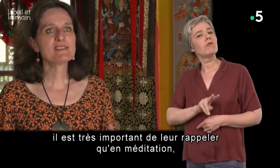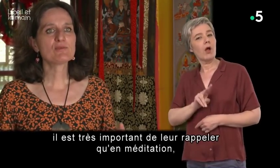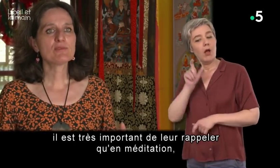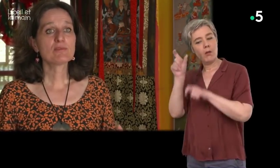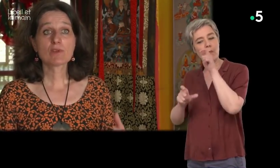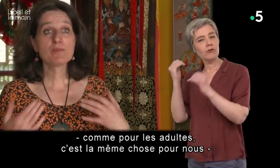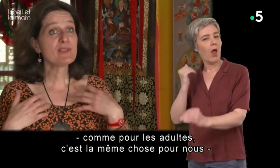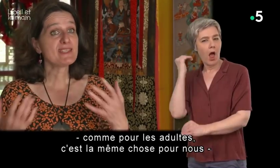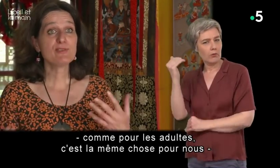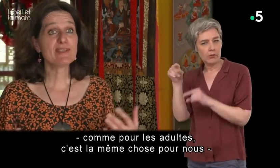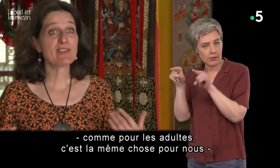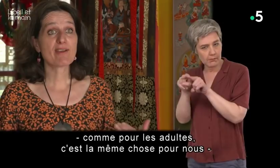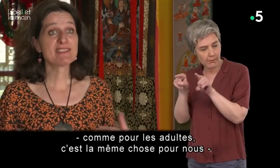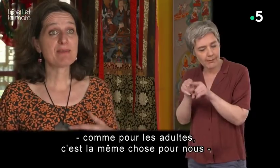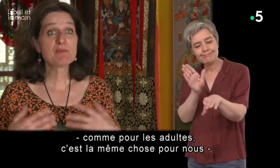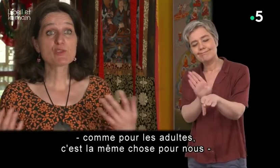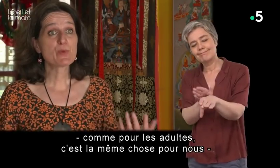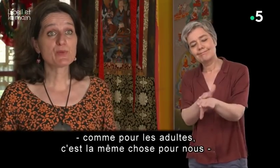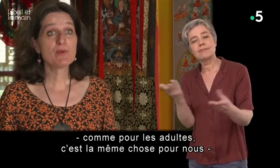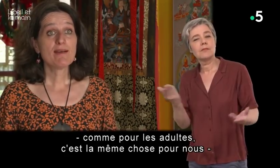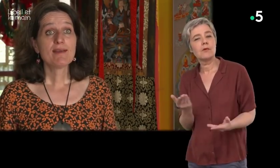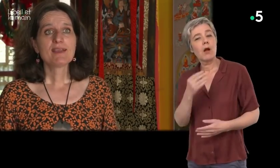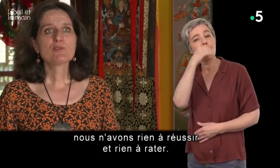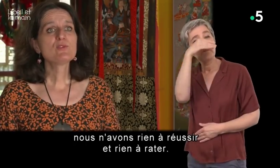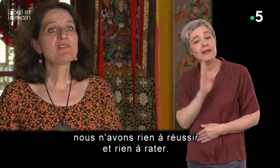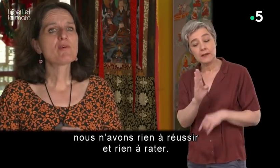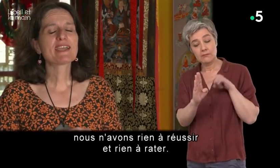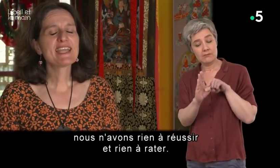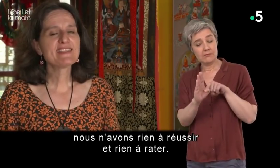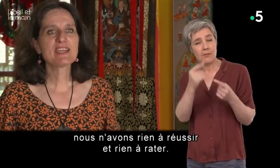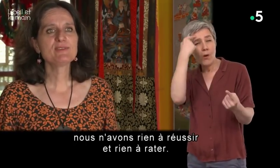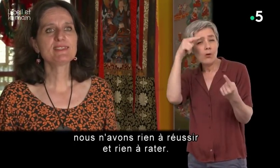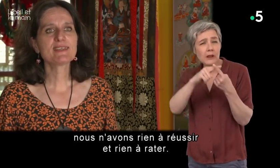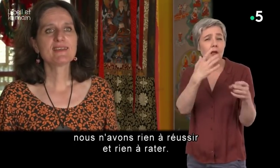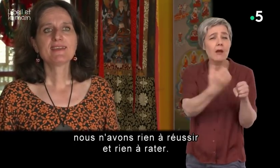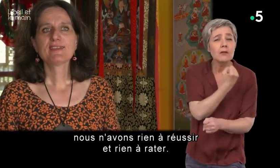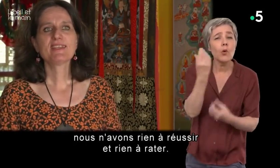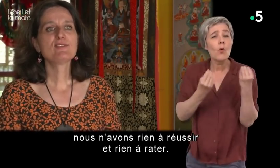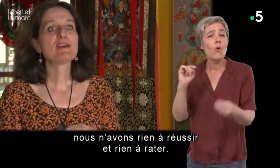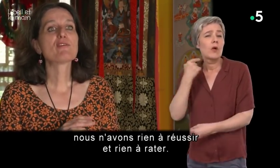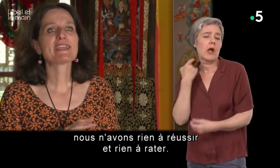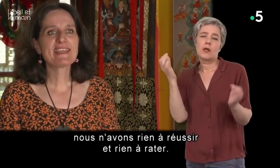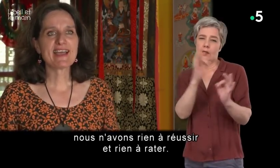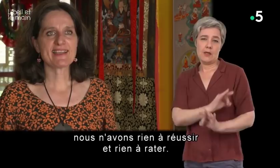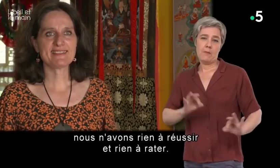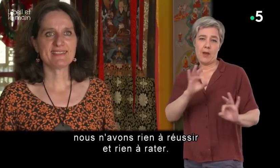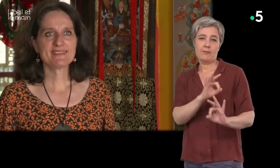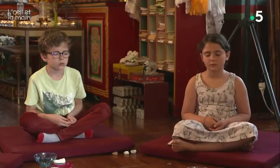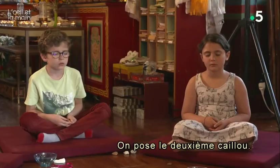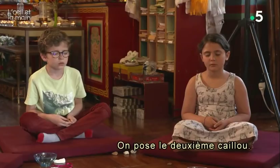méditation, comme nous les adultes d'ailleurs, hein, c'est la même chose pour nous, nous n'avons rien à réussir et nous n'avons rien à rater. Et on pose